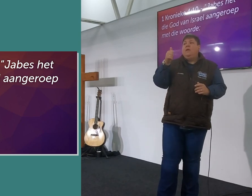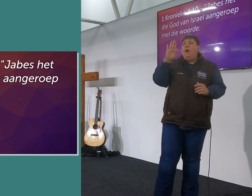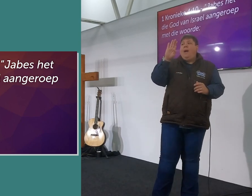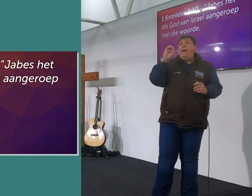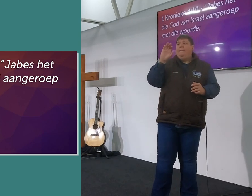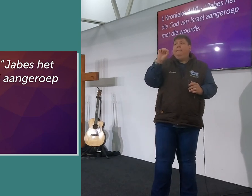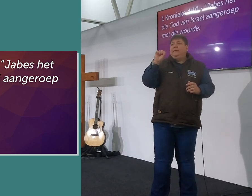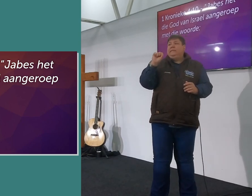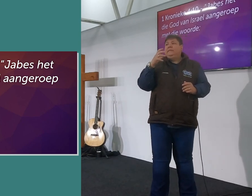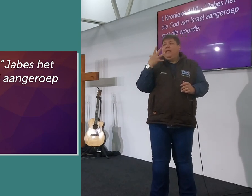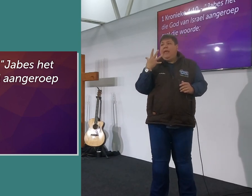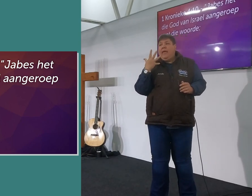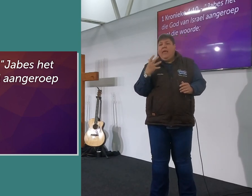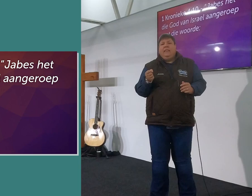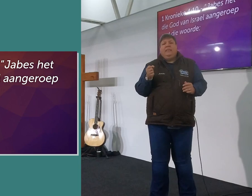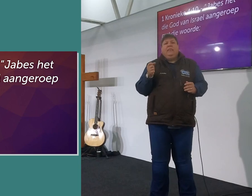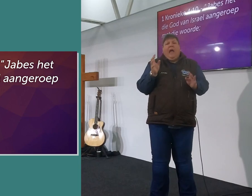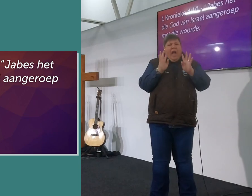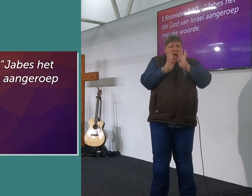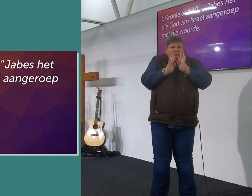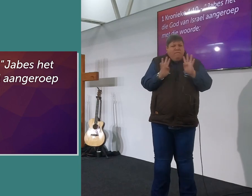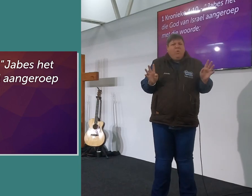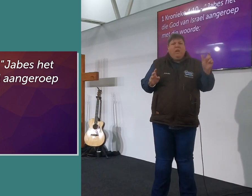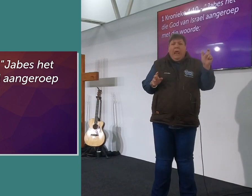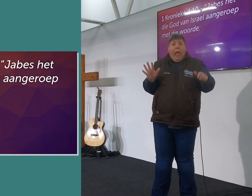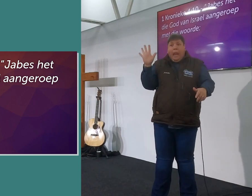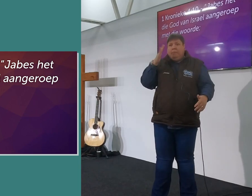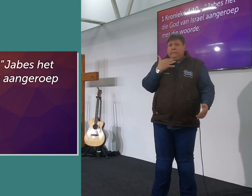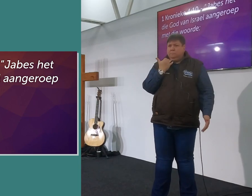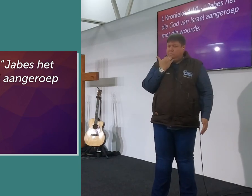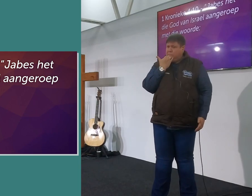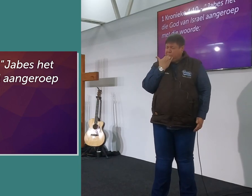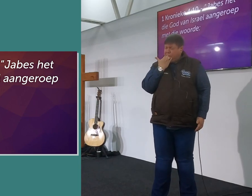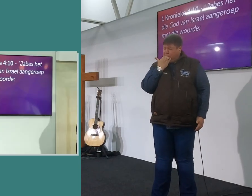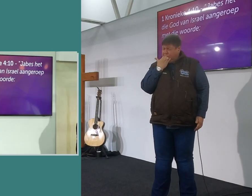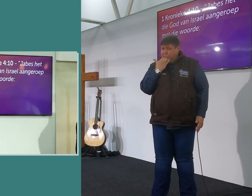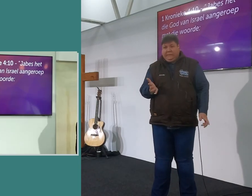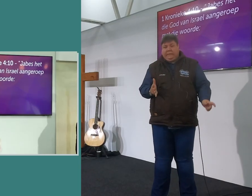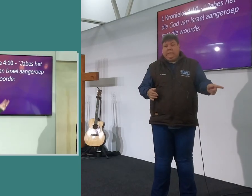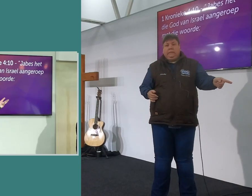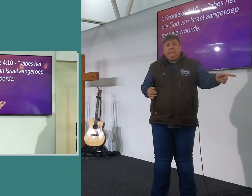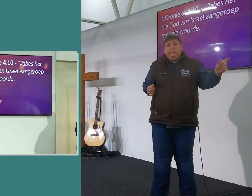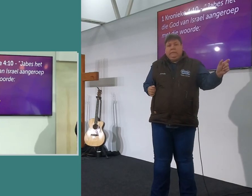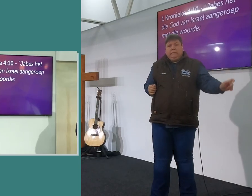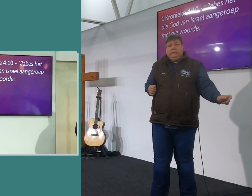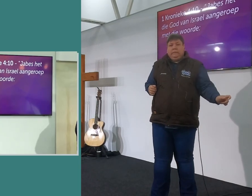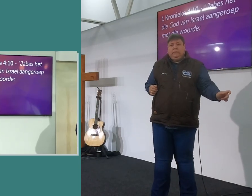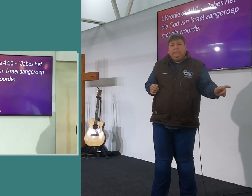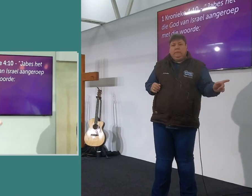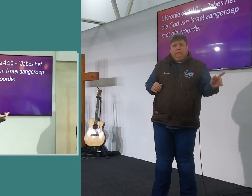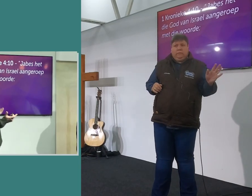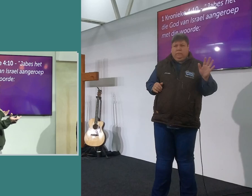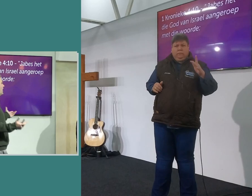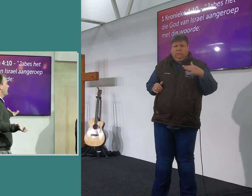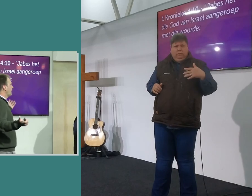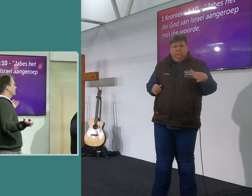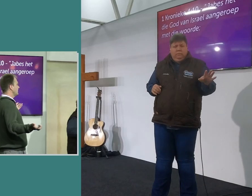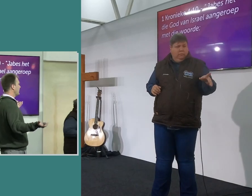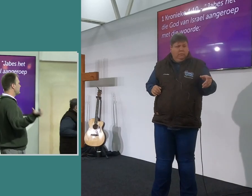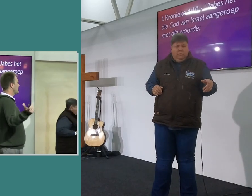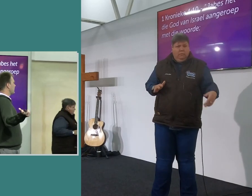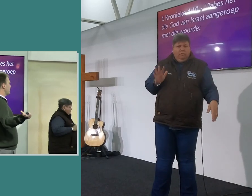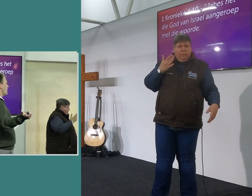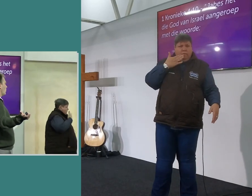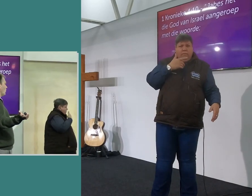kan ek maar random sê luk rake sê die ou wat niemand van in die middel van die geslacht lees ons schil ek van Jabes hier sê die ou en hy